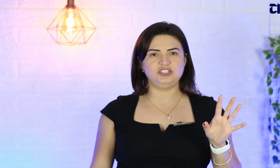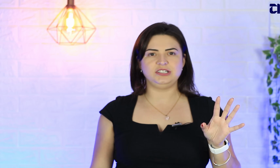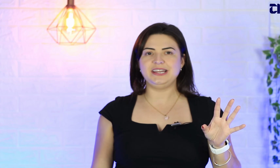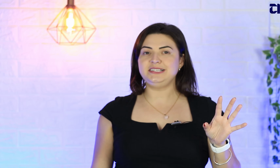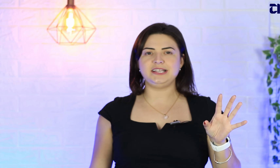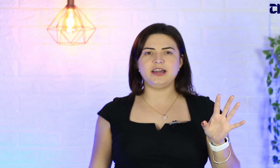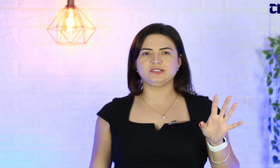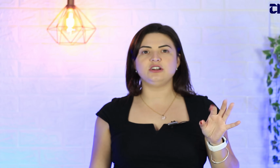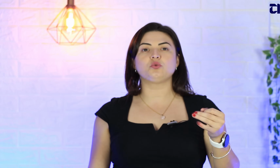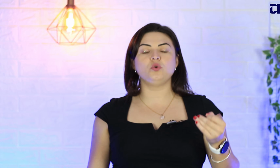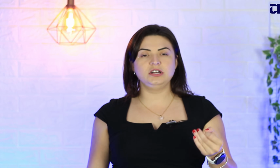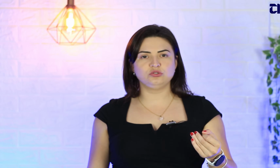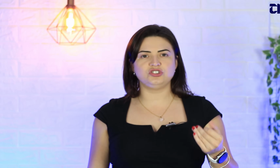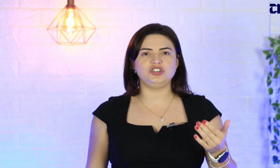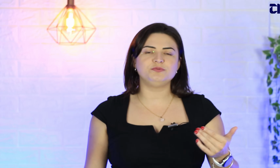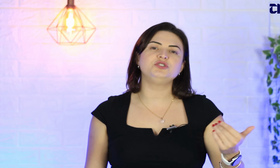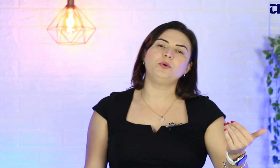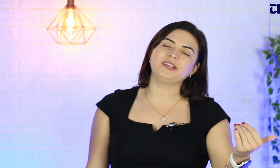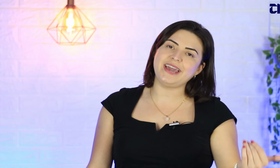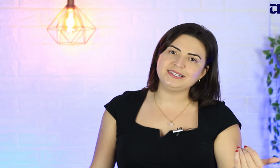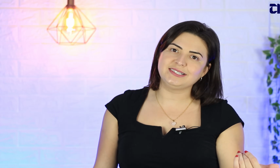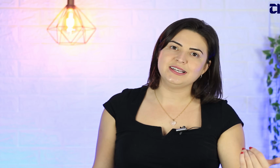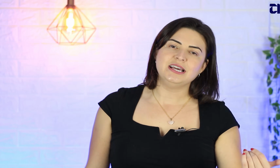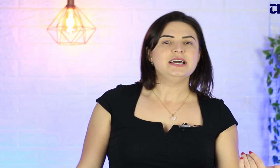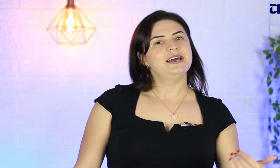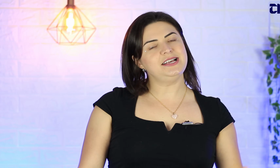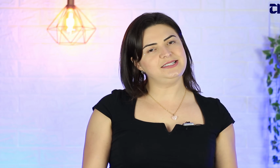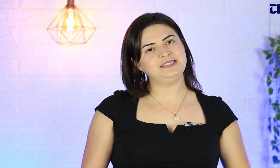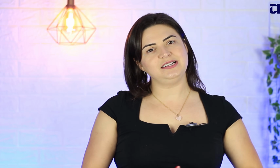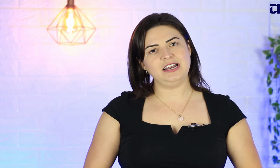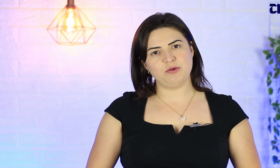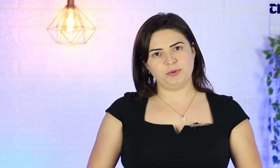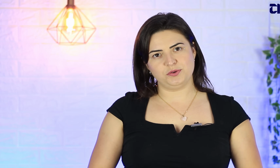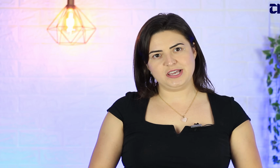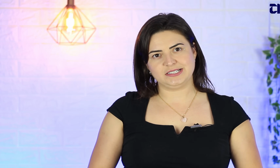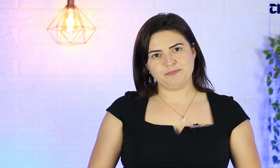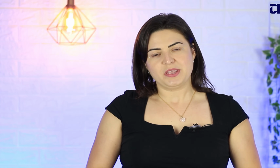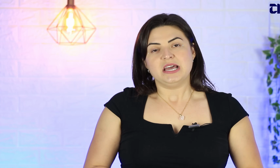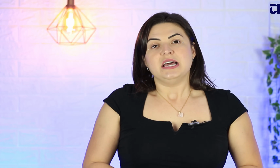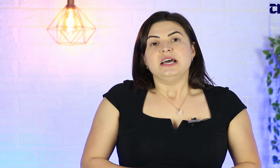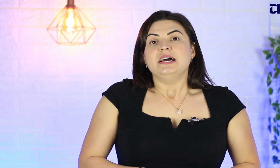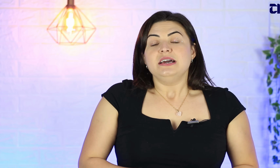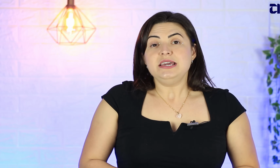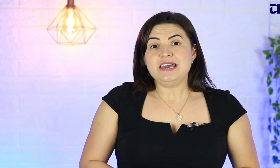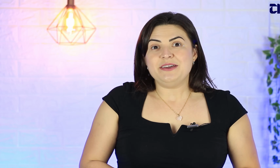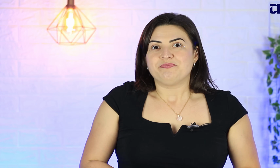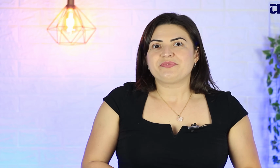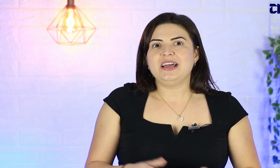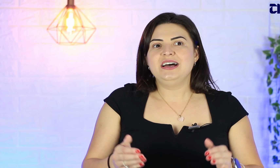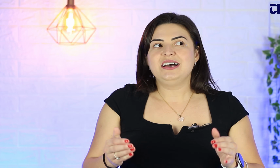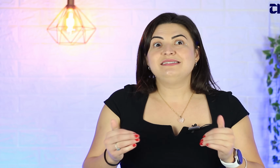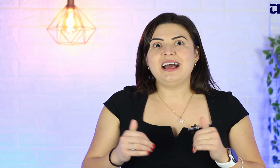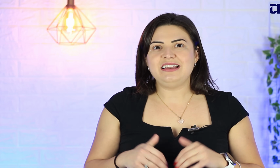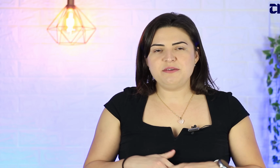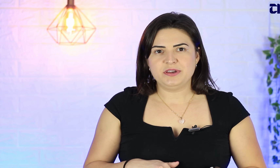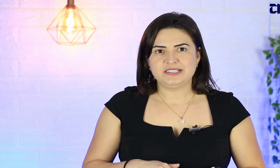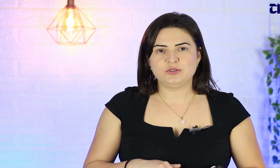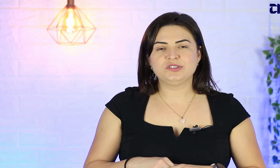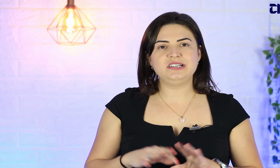perdida, nem sei ao certo quantos tipos de porquês existem na língua portuguesa. E na libras, o